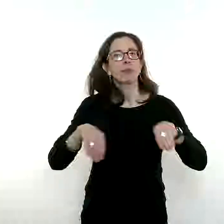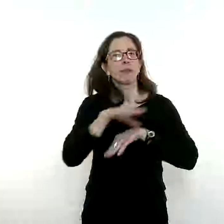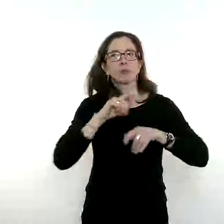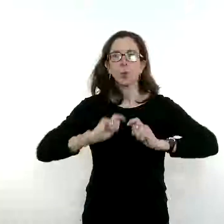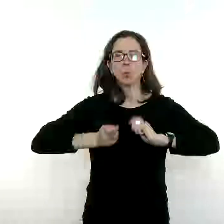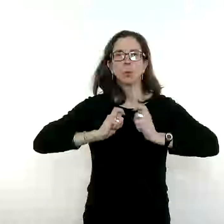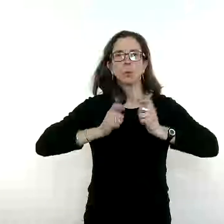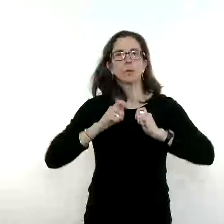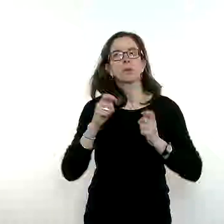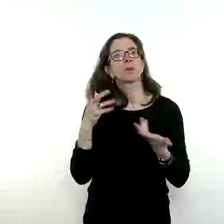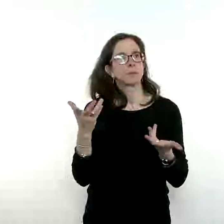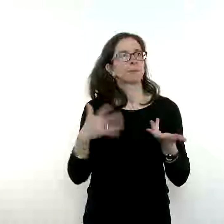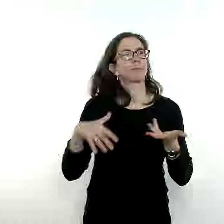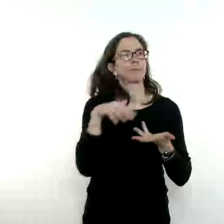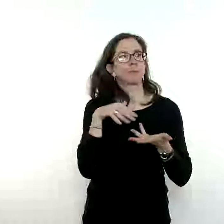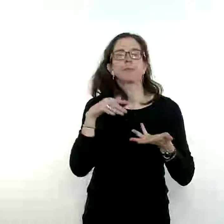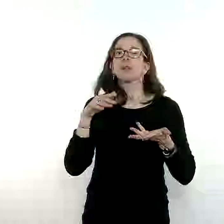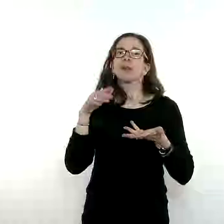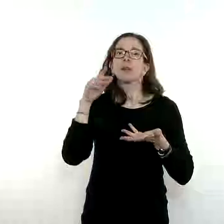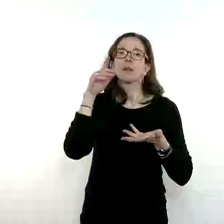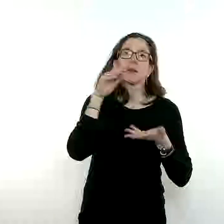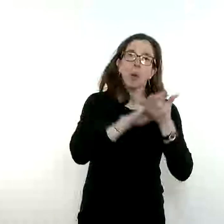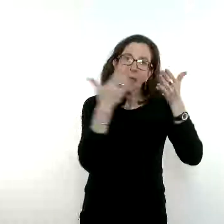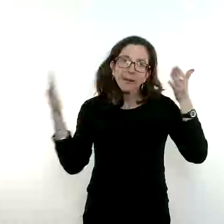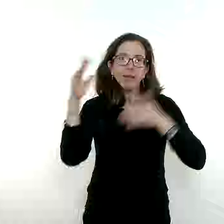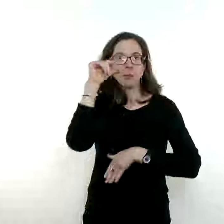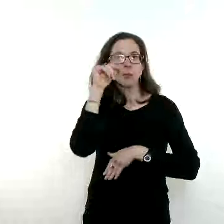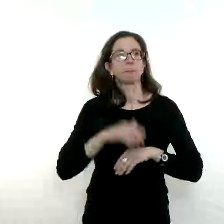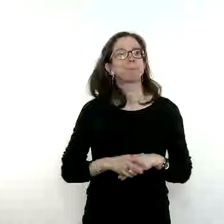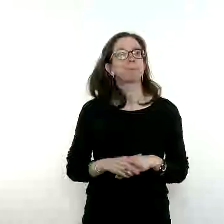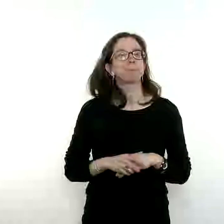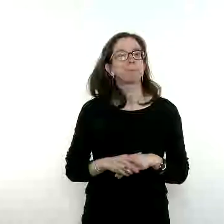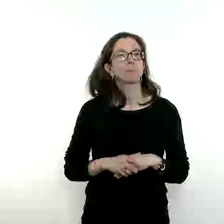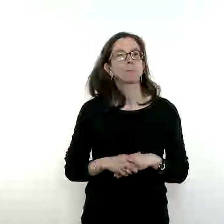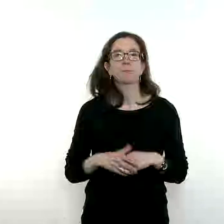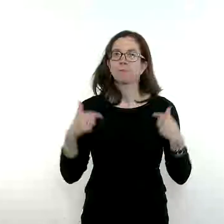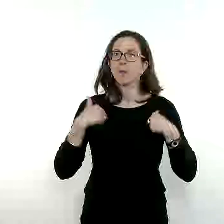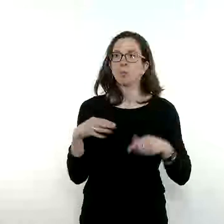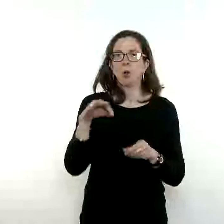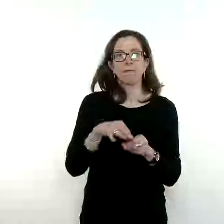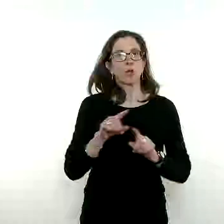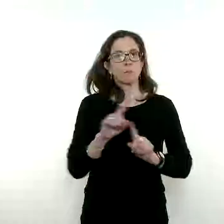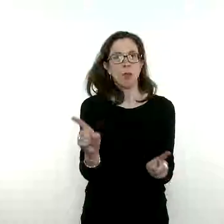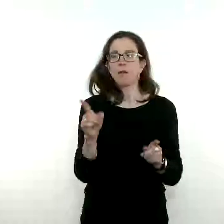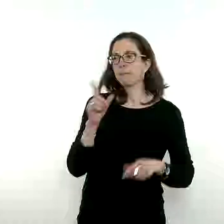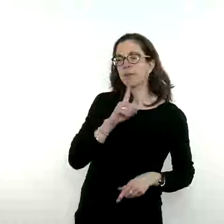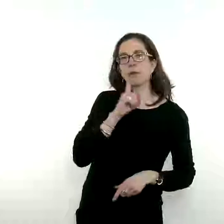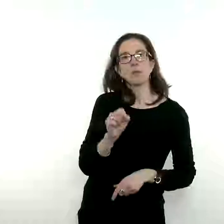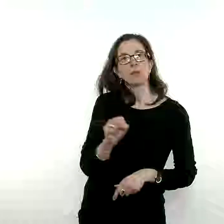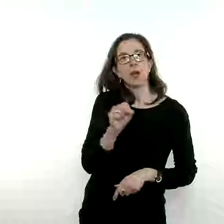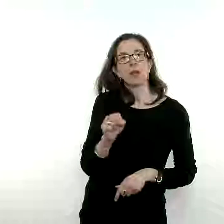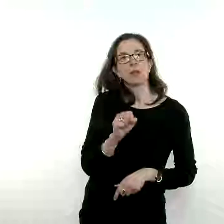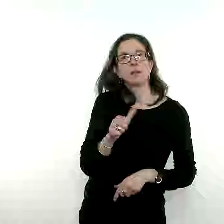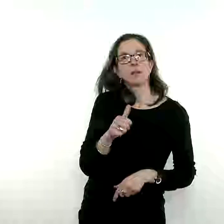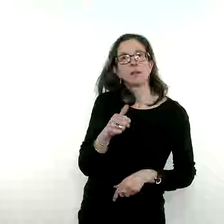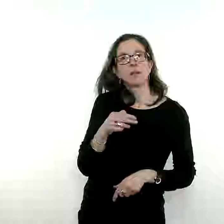s'agit du programme des équipements publics. Je ne prends pas part au vote et Madame Santarelli non plus. Pas de demande